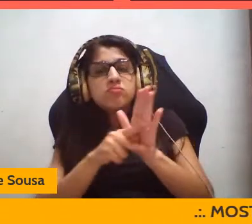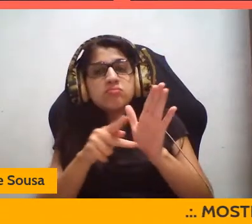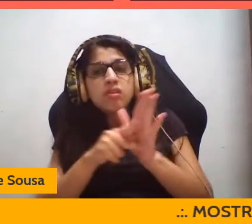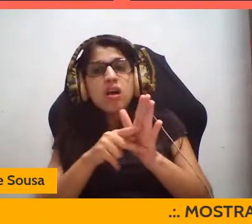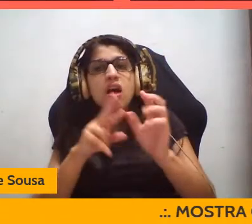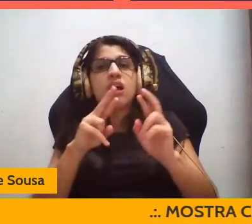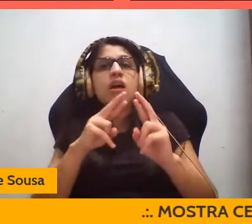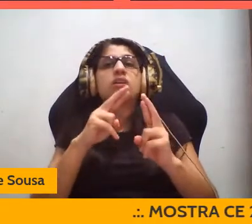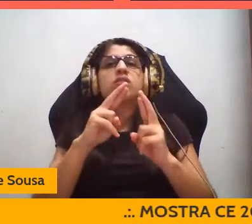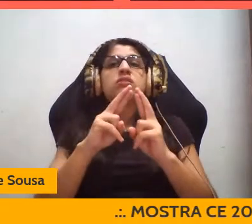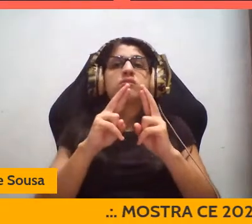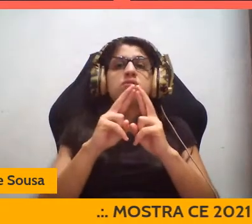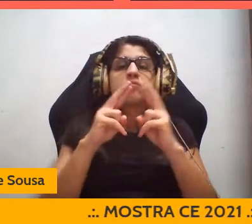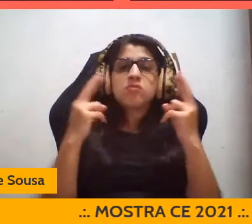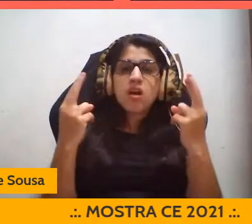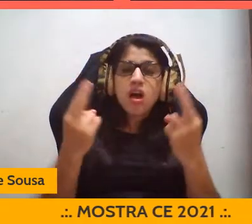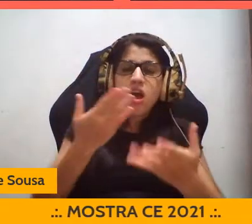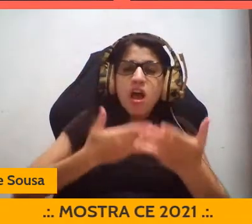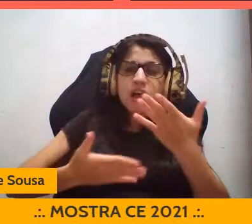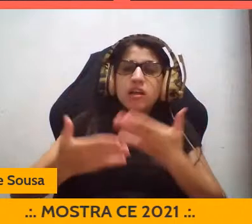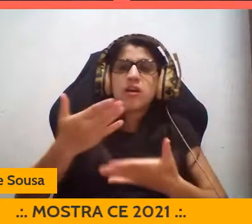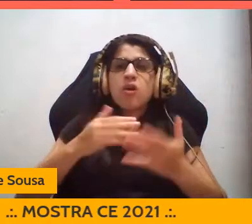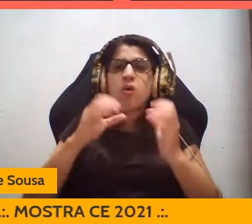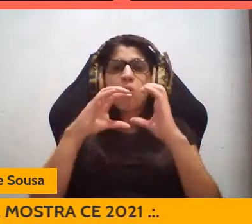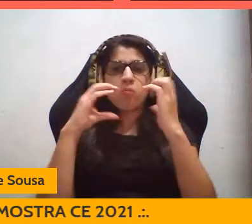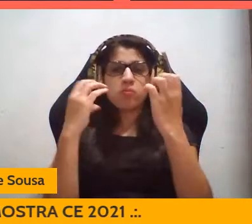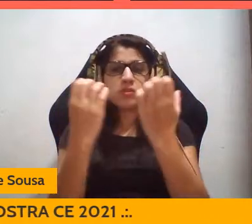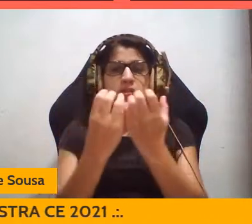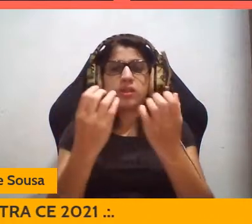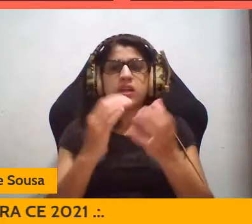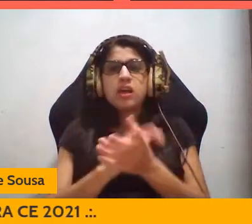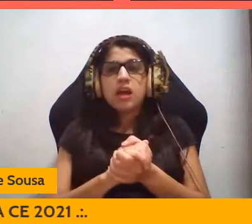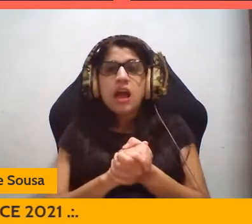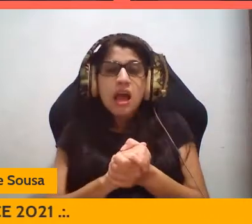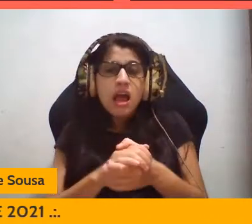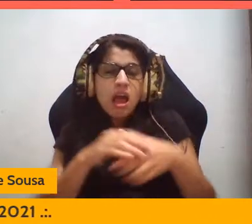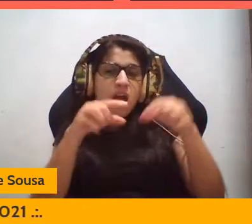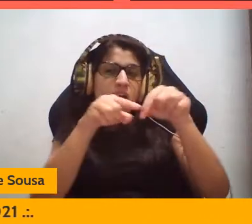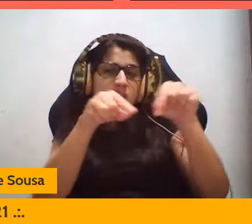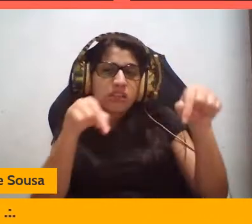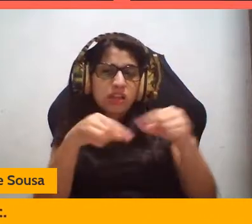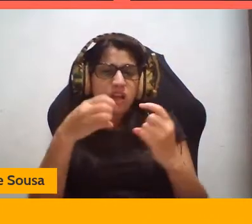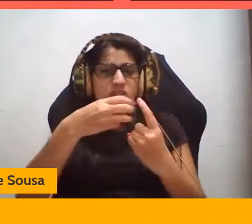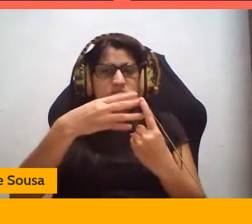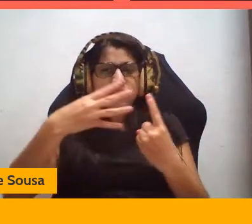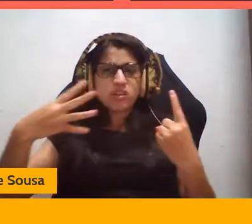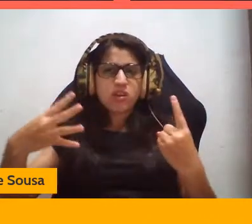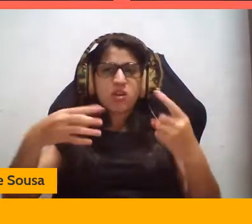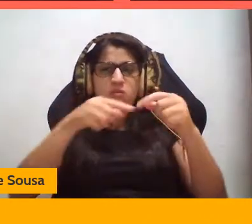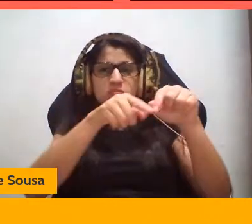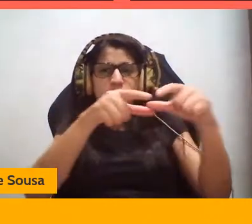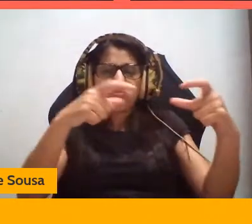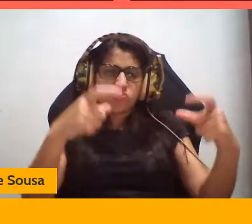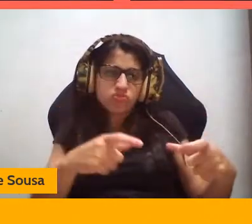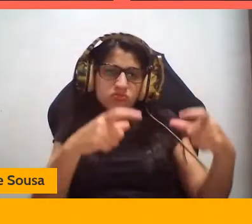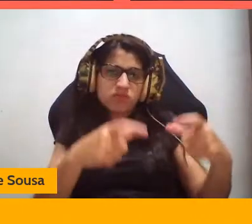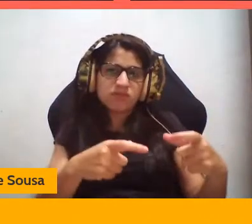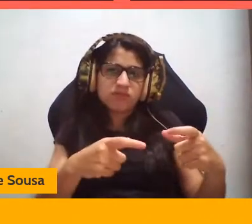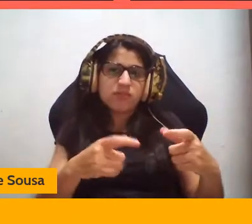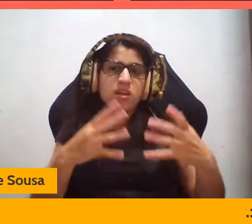que a extensão é um lugar privilegiado em que isso acontece naturalmente. Né?